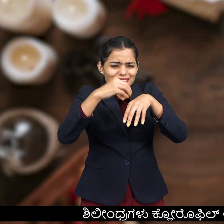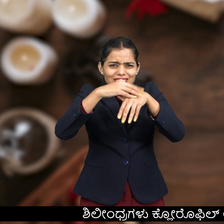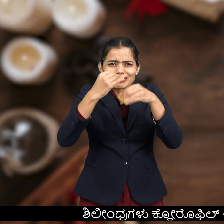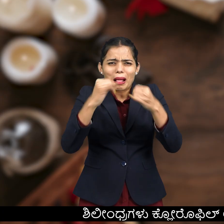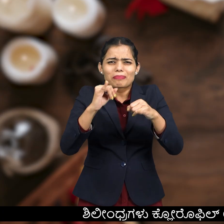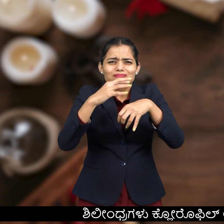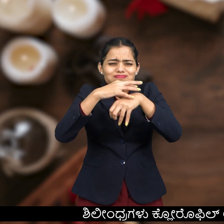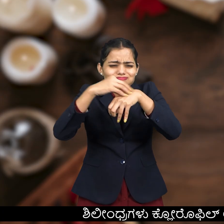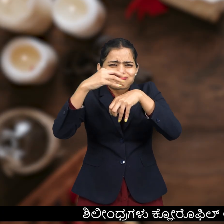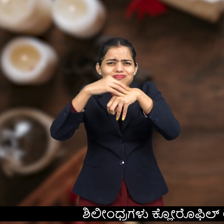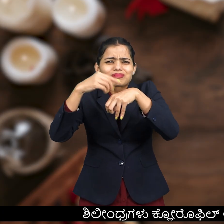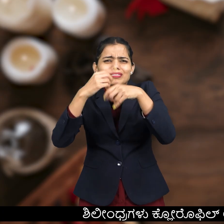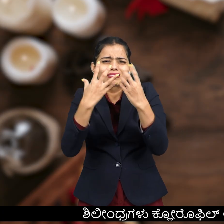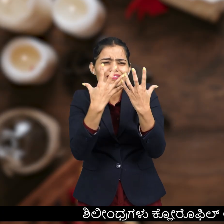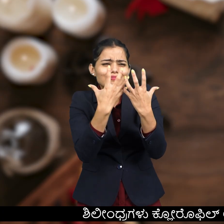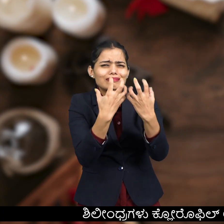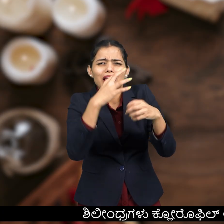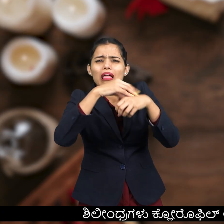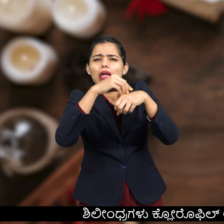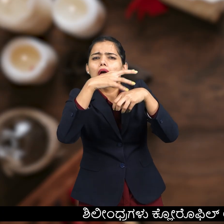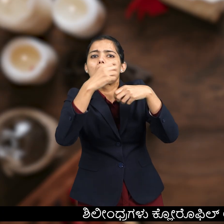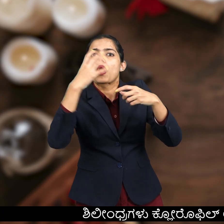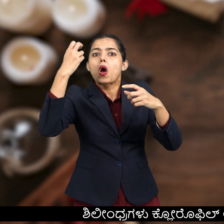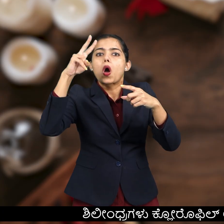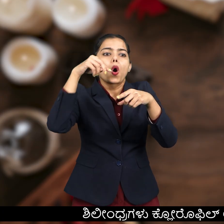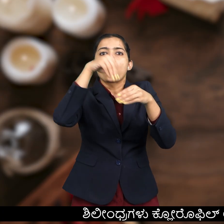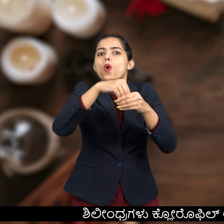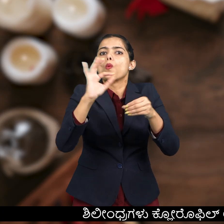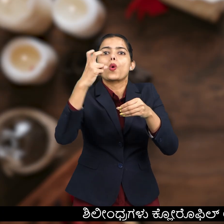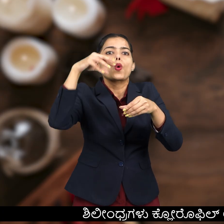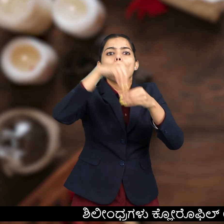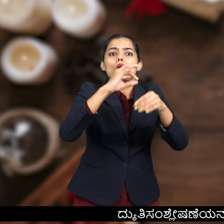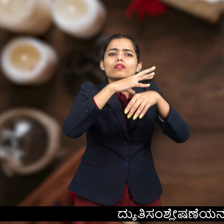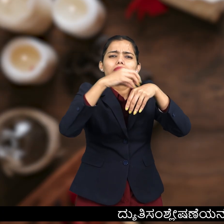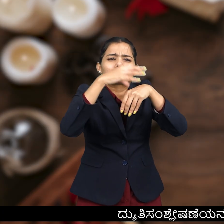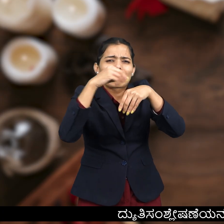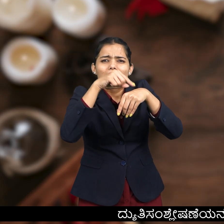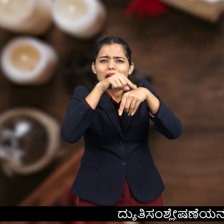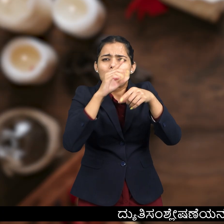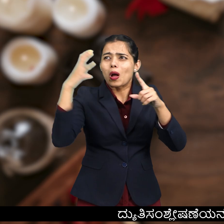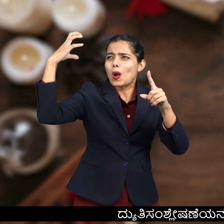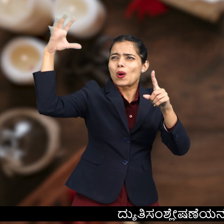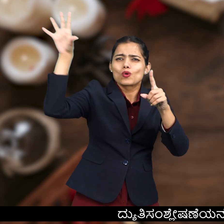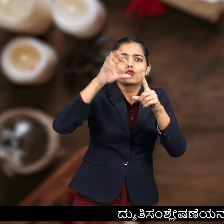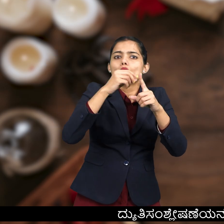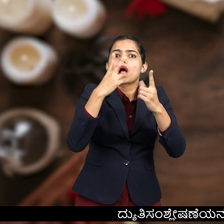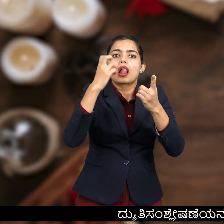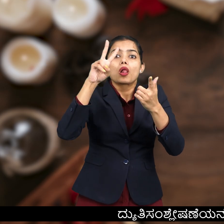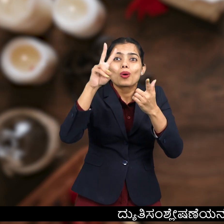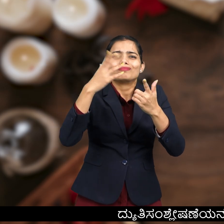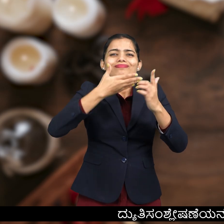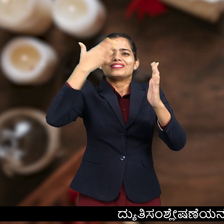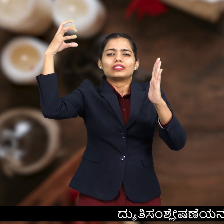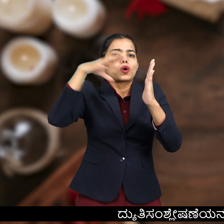ಶಿಲೀಂಧ್ರಗಳು ಕ್ಲೋರೋಫಿಲ್ ಅನ್ನು ಹೊಂದಿರುವುದಿಲ್ಲ ಮತ್ತು ದ್ವಿತೀಯ ಸಂಶ್ಲೇಷಣೆಯನ್ನು